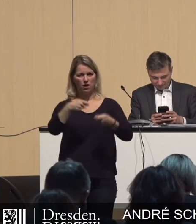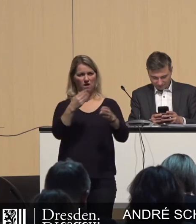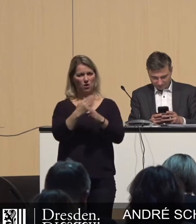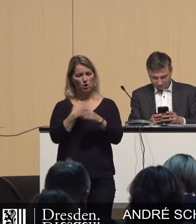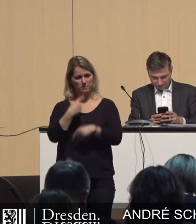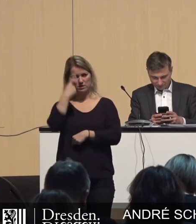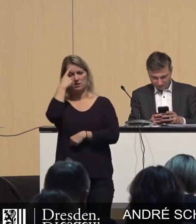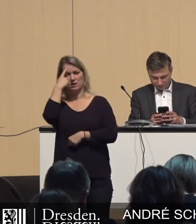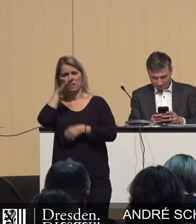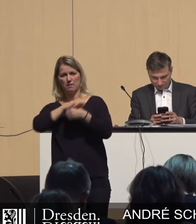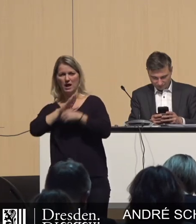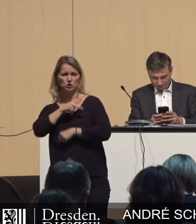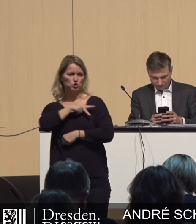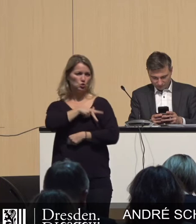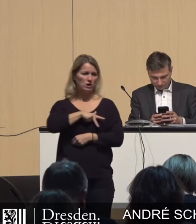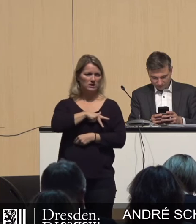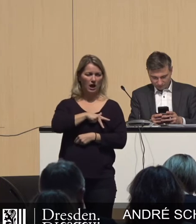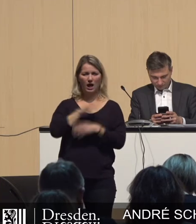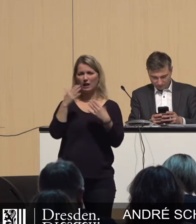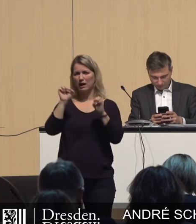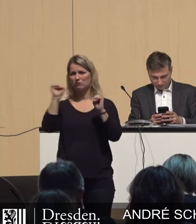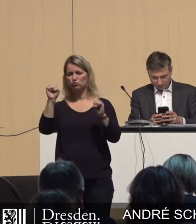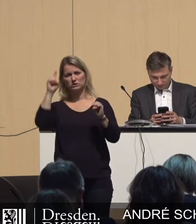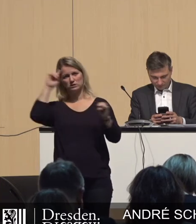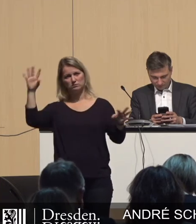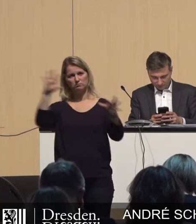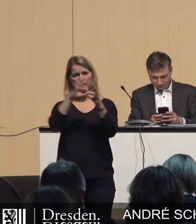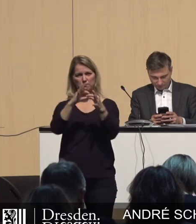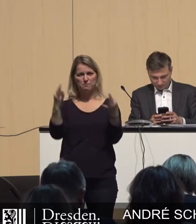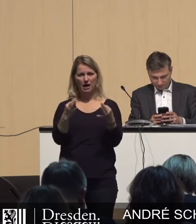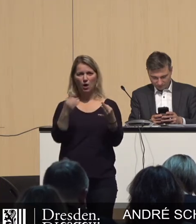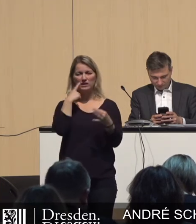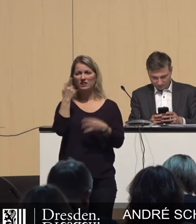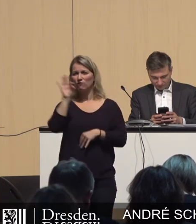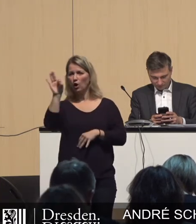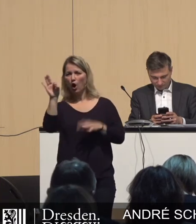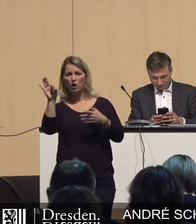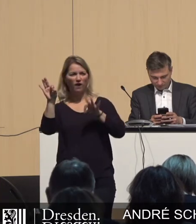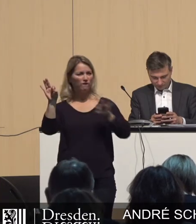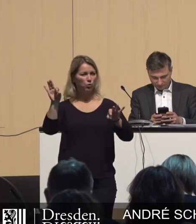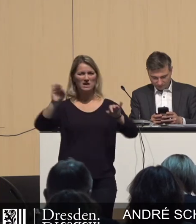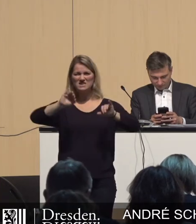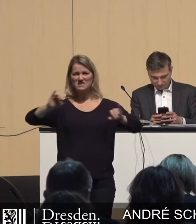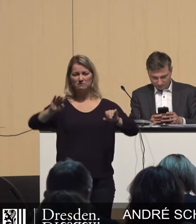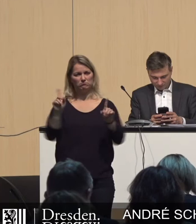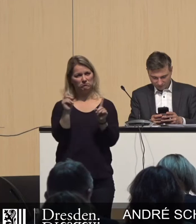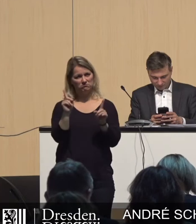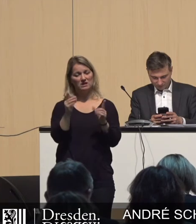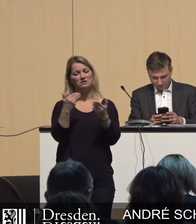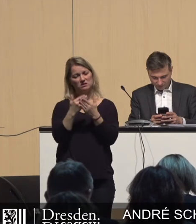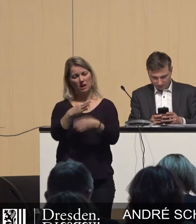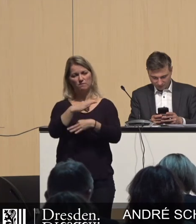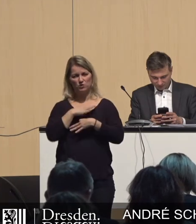und Klimaschutz zusammengedacht werden müssen und nicht gegeneinander ausgespielt werden dürfen. Und deshalb ist es uns